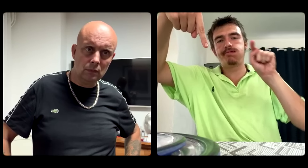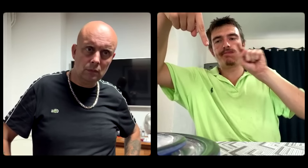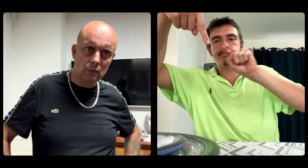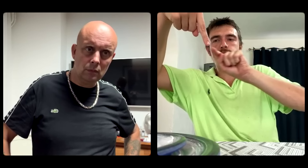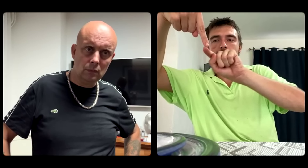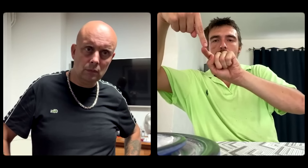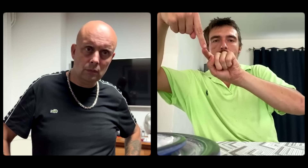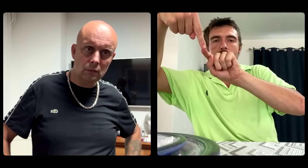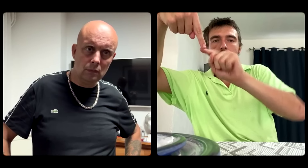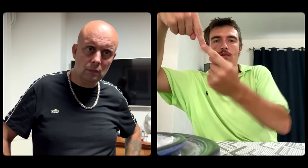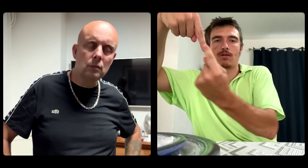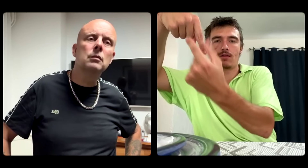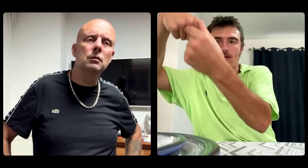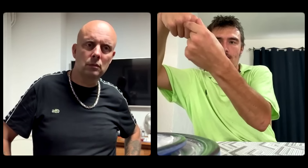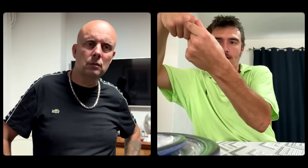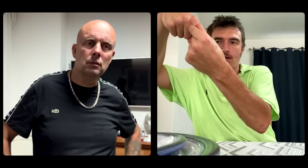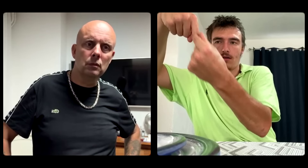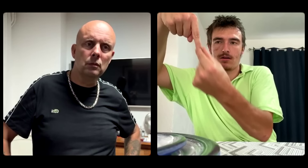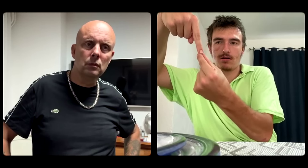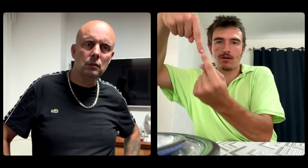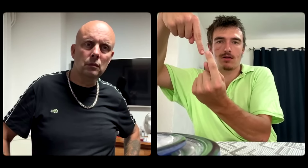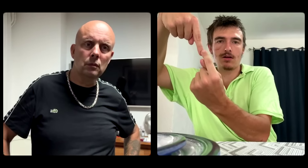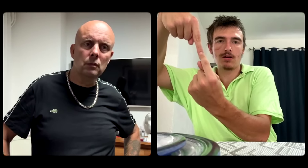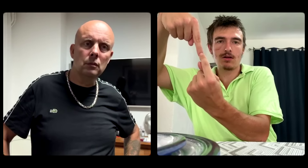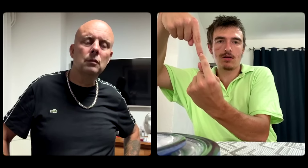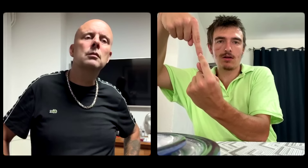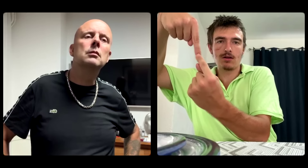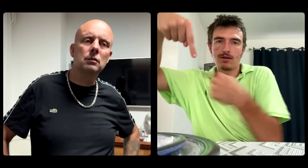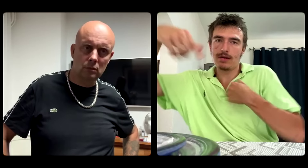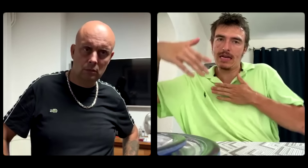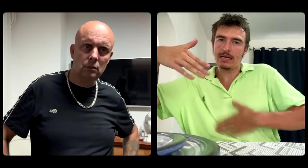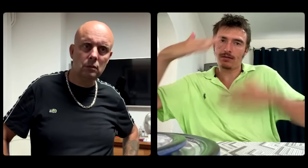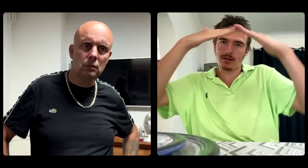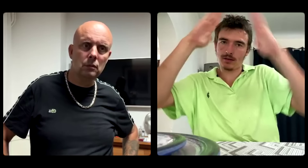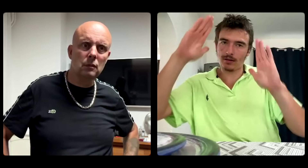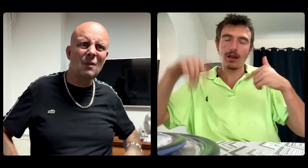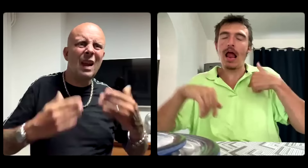Sowieso. Die aantrek die ik heb.